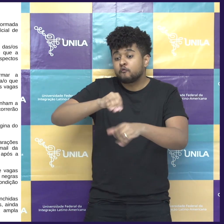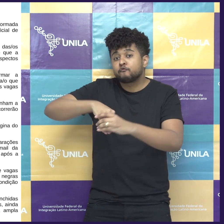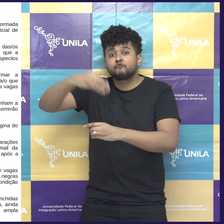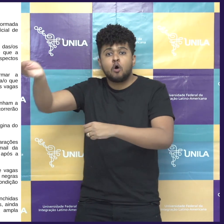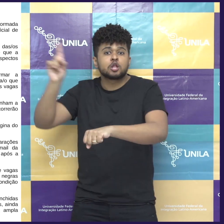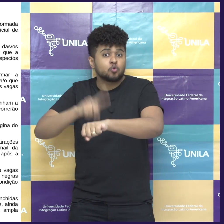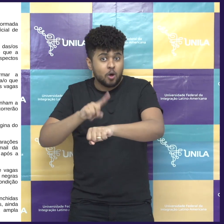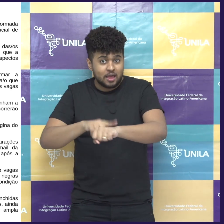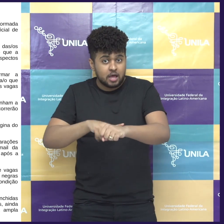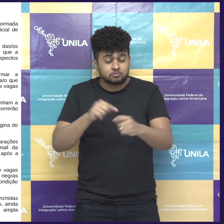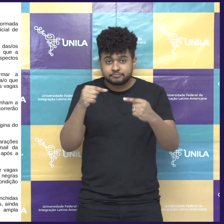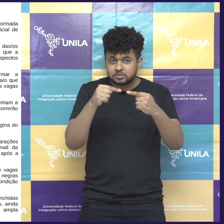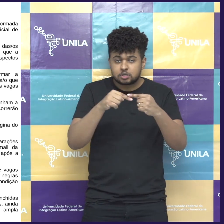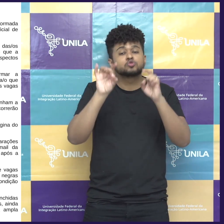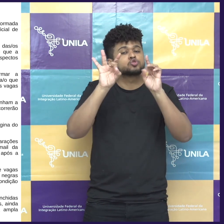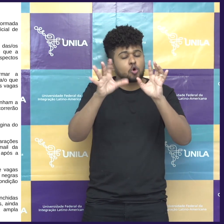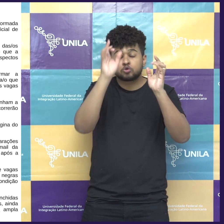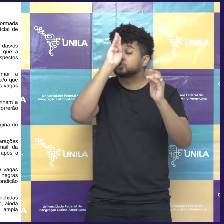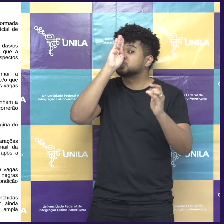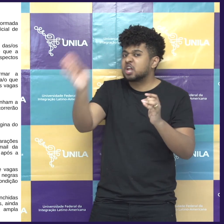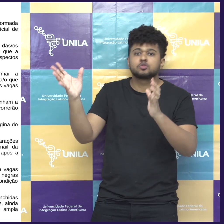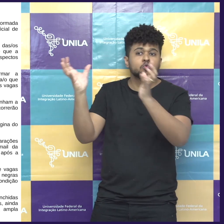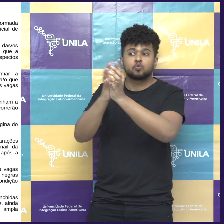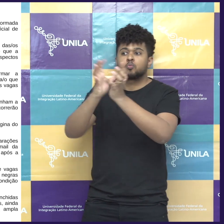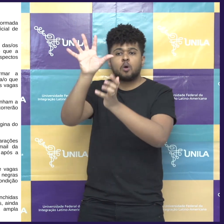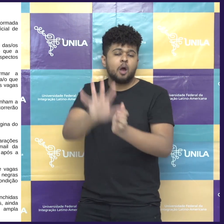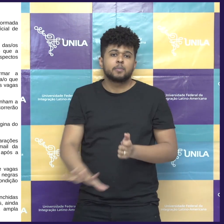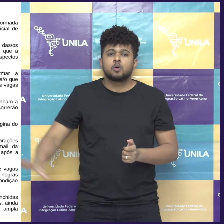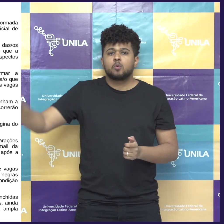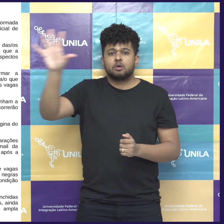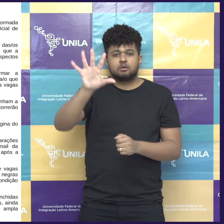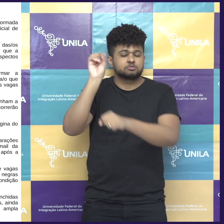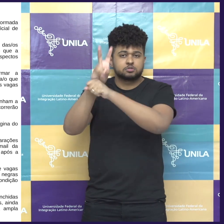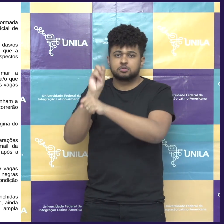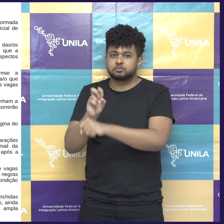estabelecido, concorrerá somente às vagas de ampla concorrência.